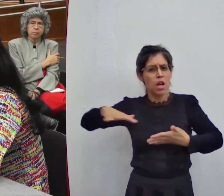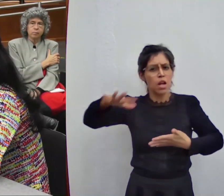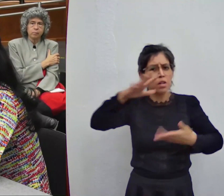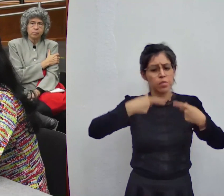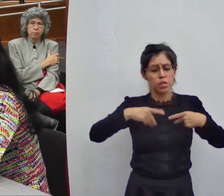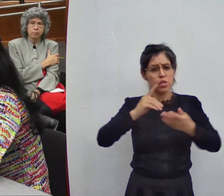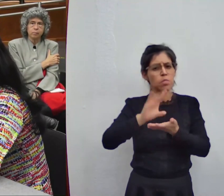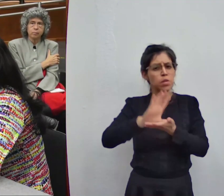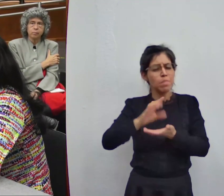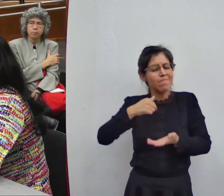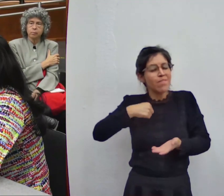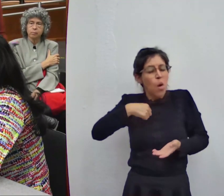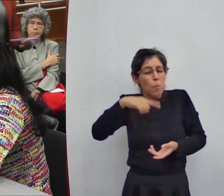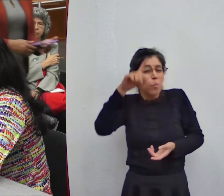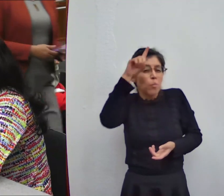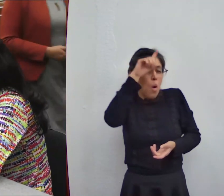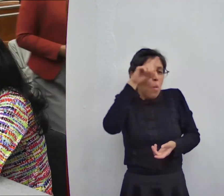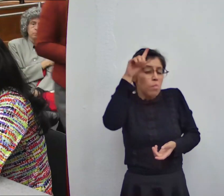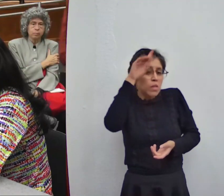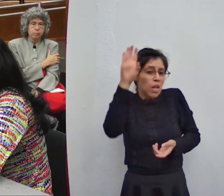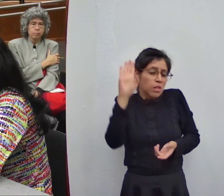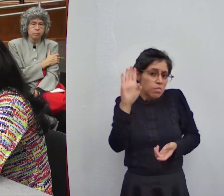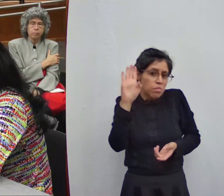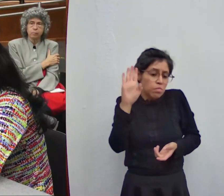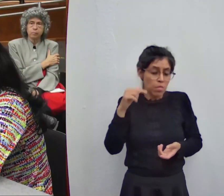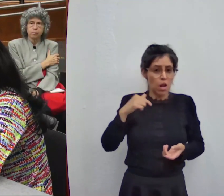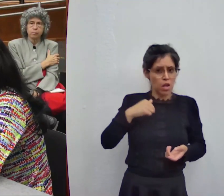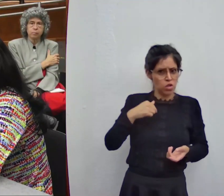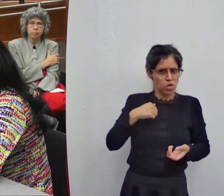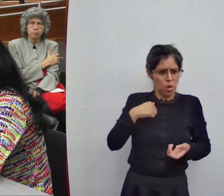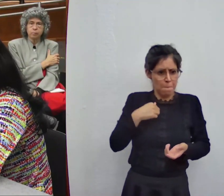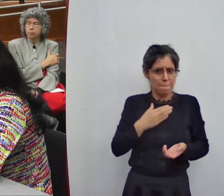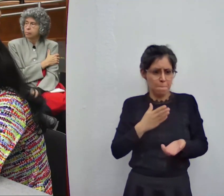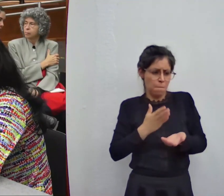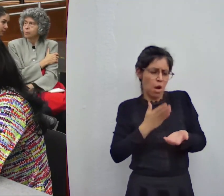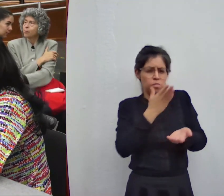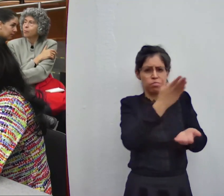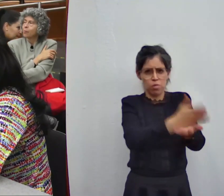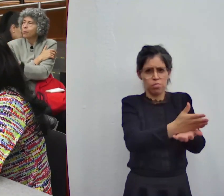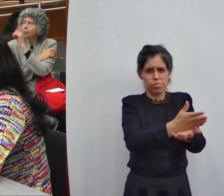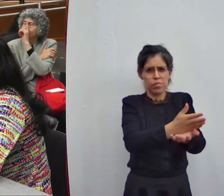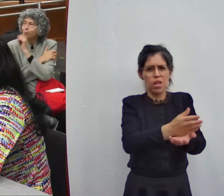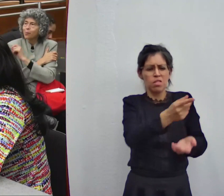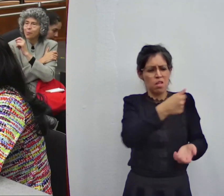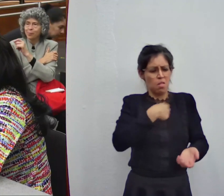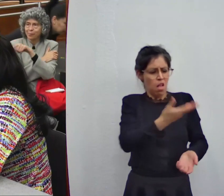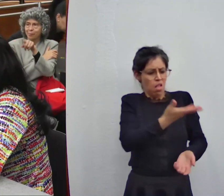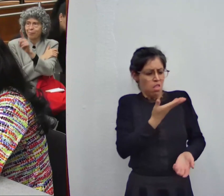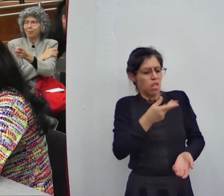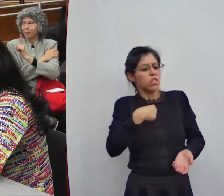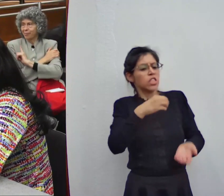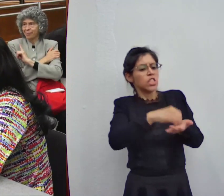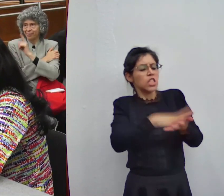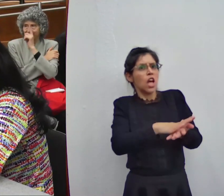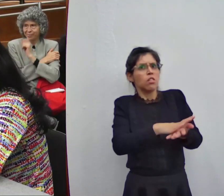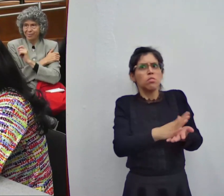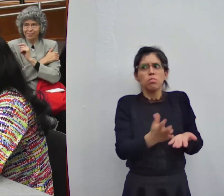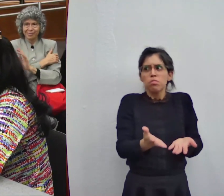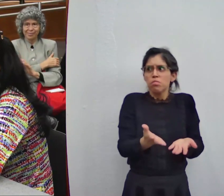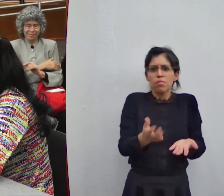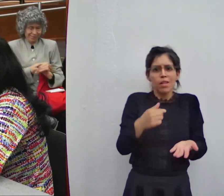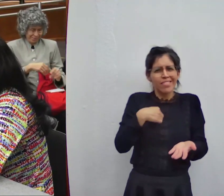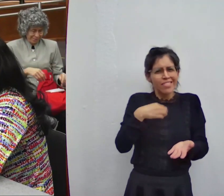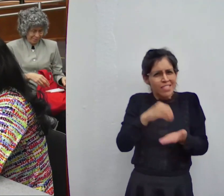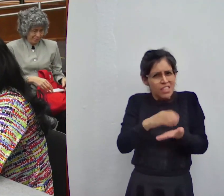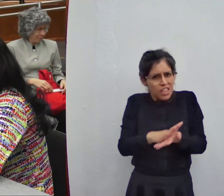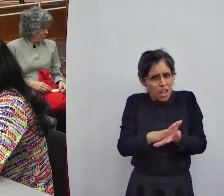voy a hacer una sugerencia que a donde voy, que piden cita por internet, siempre la hago. Qué importante es que